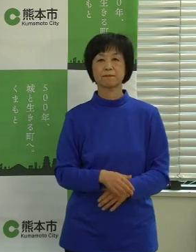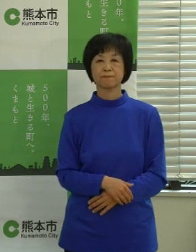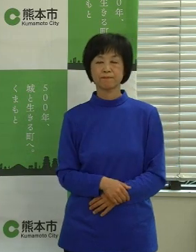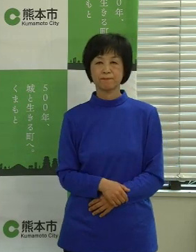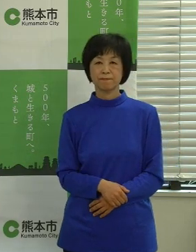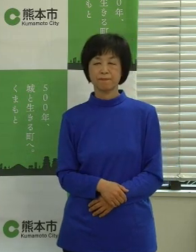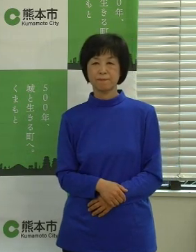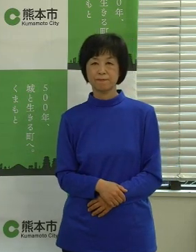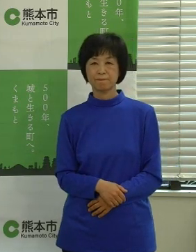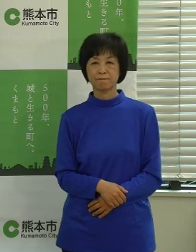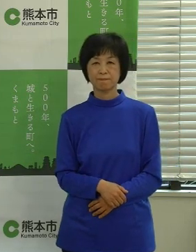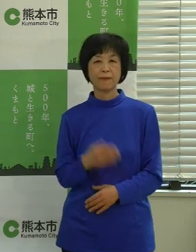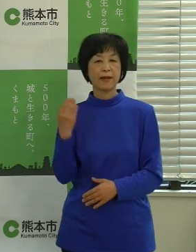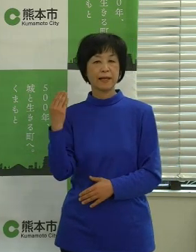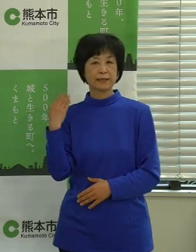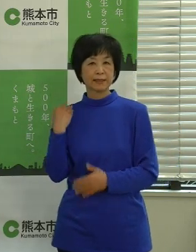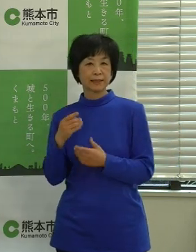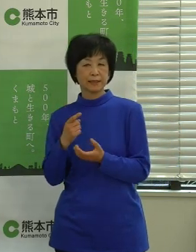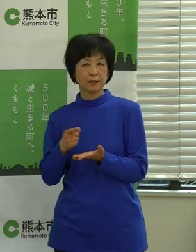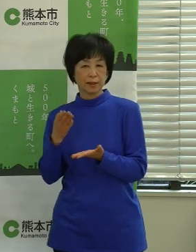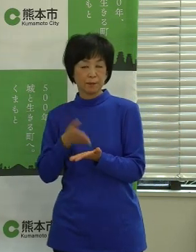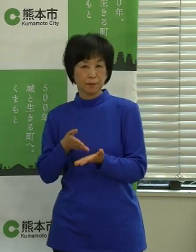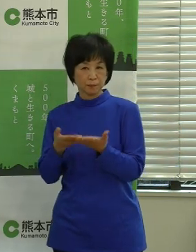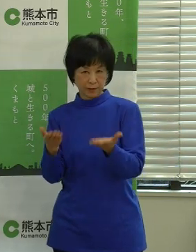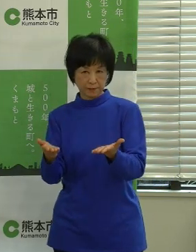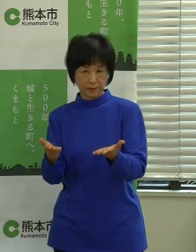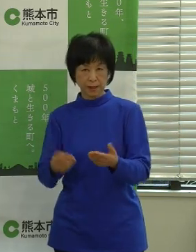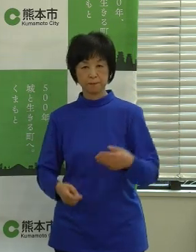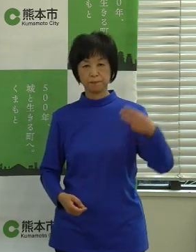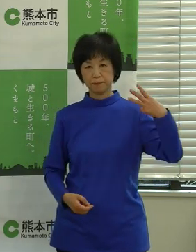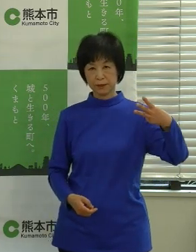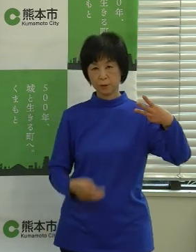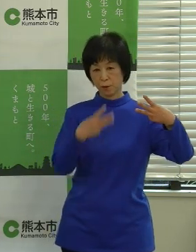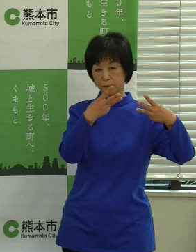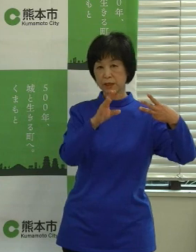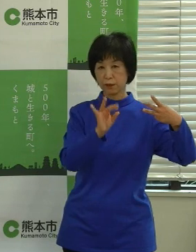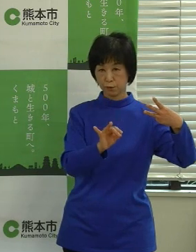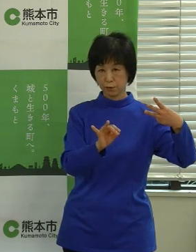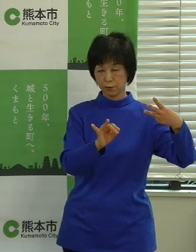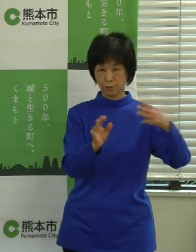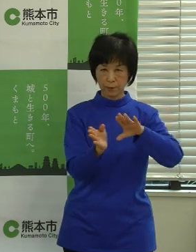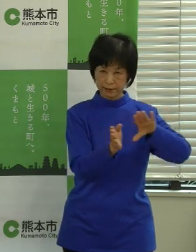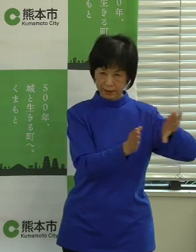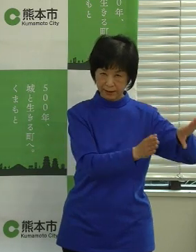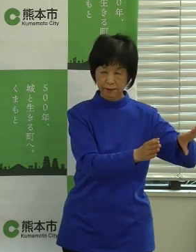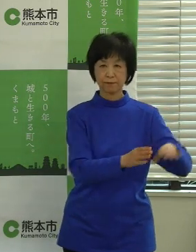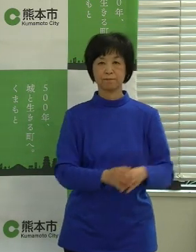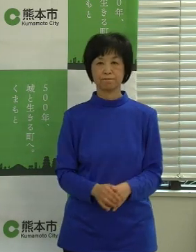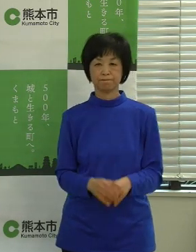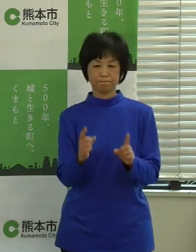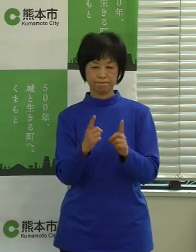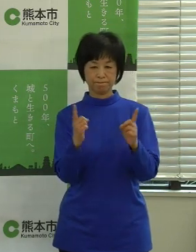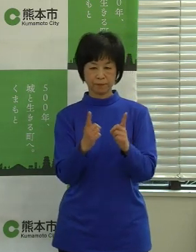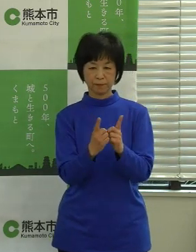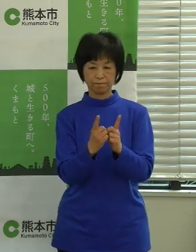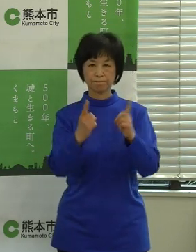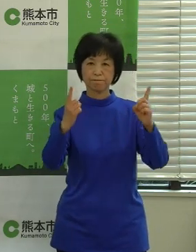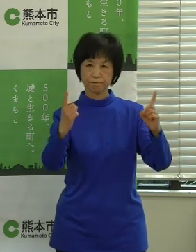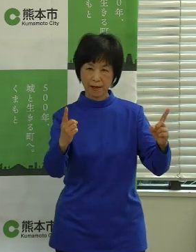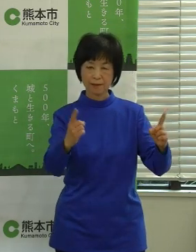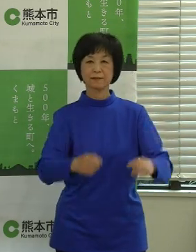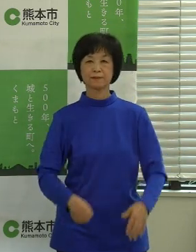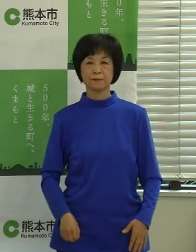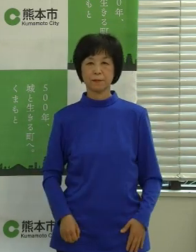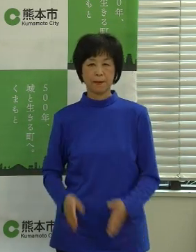さっき申し上げたような3つの密を避けるであるとか、そういった距離を取ったり、まあ、手洗いやですね、そういった衛生環